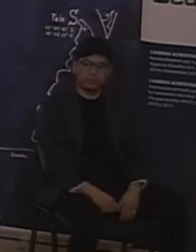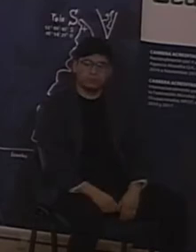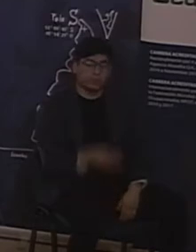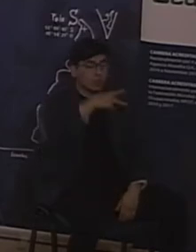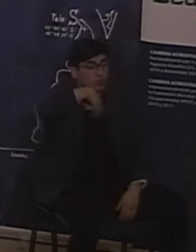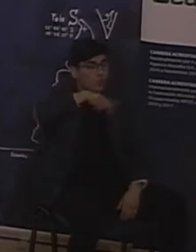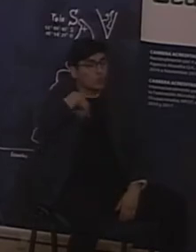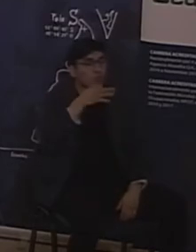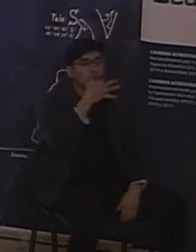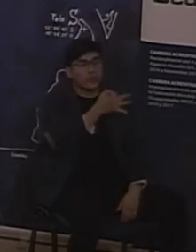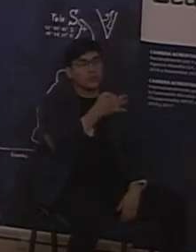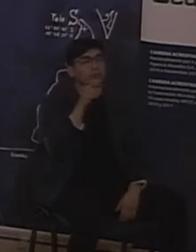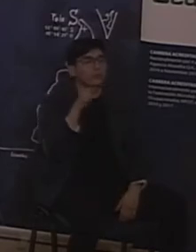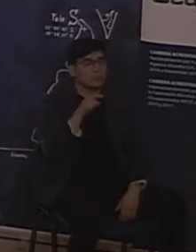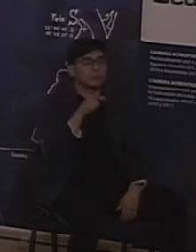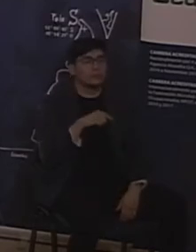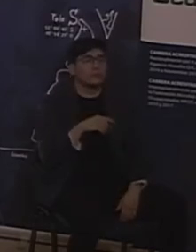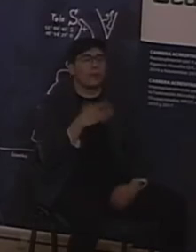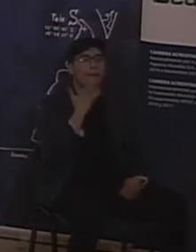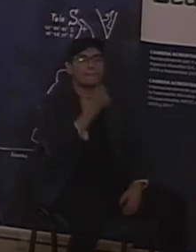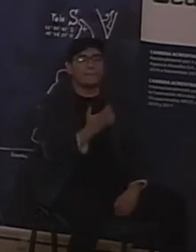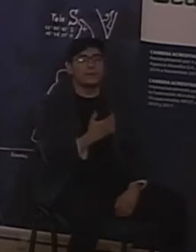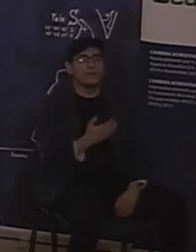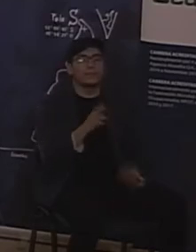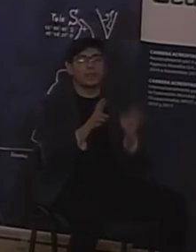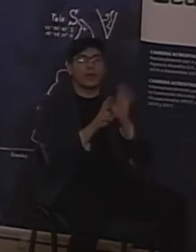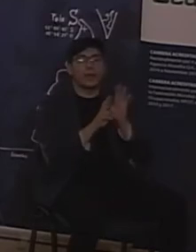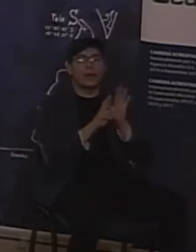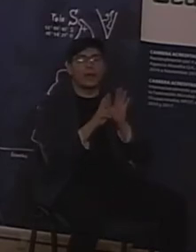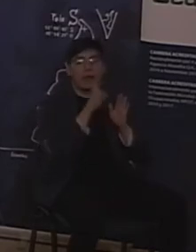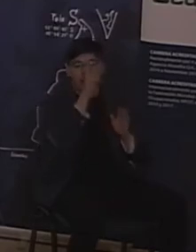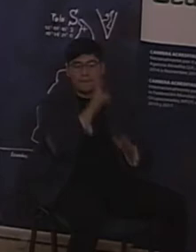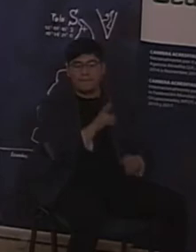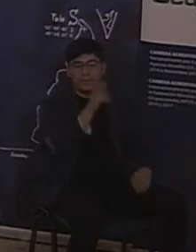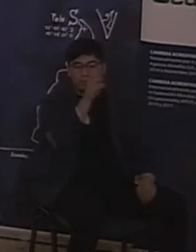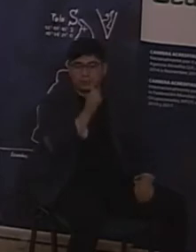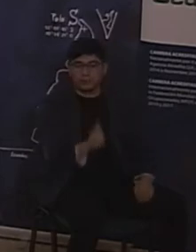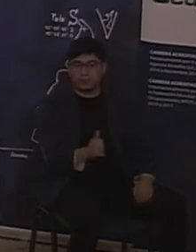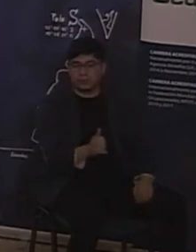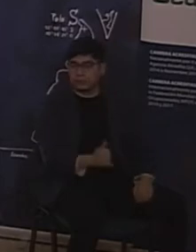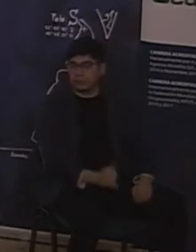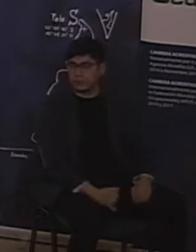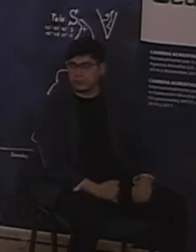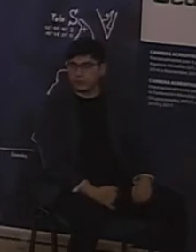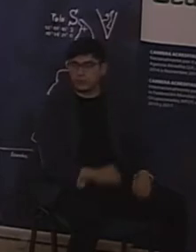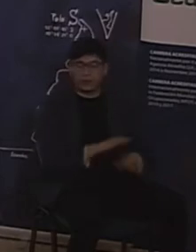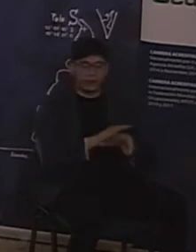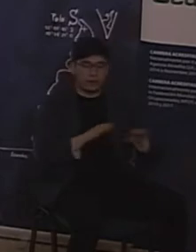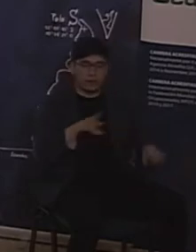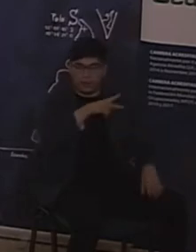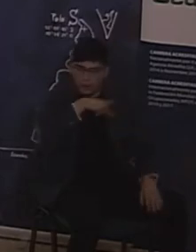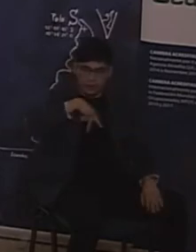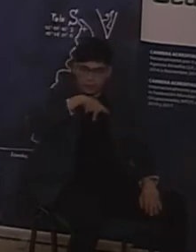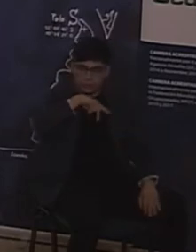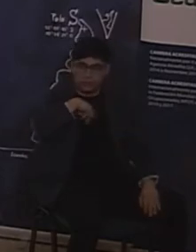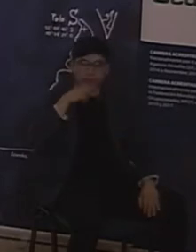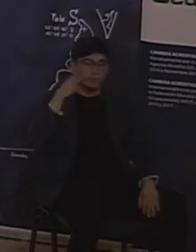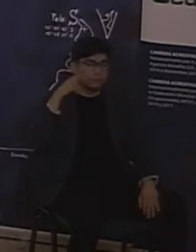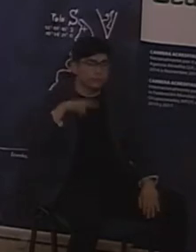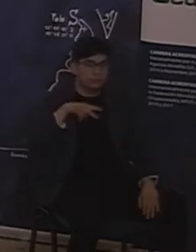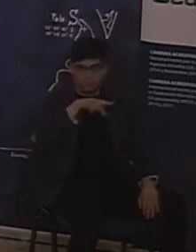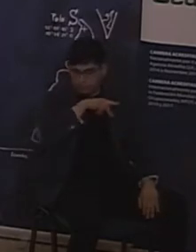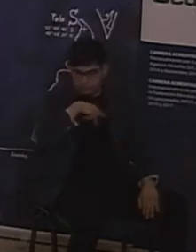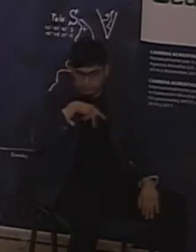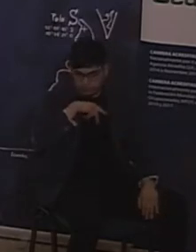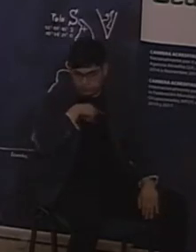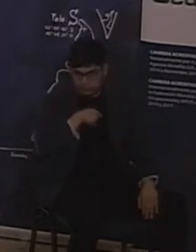porque se respetó siempre el principio nada sobre nosotros sin nosotros nosotros queríamos que el